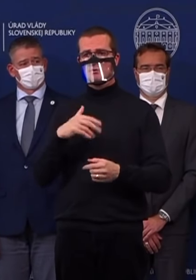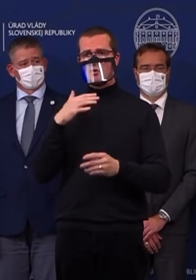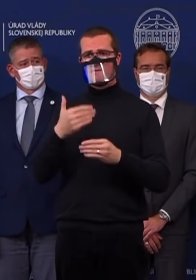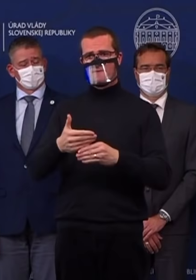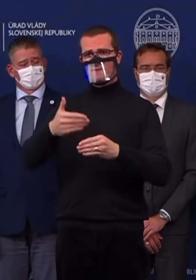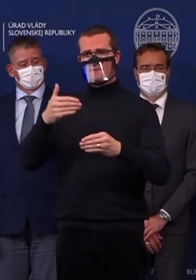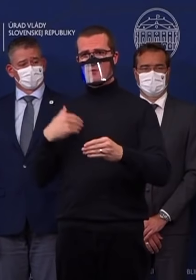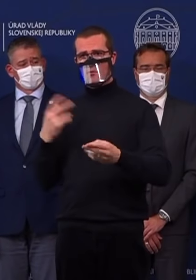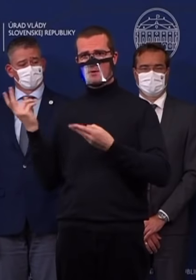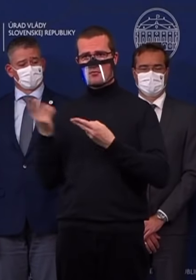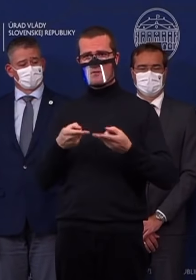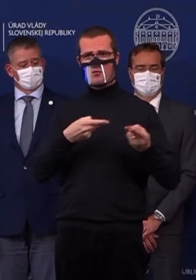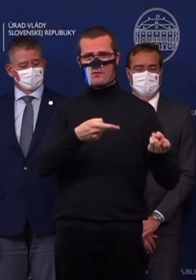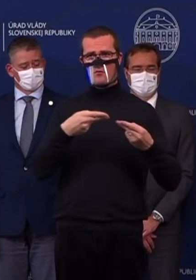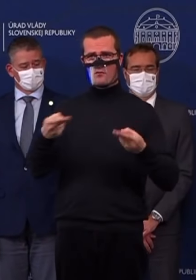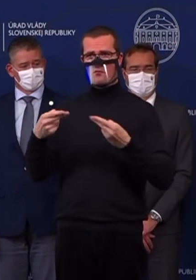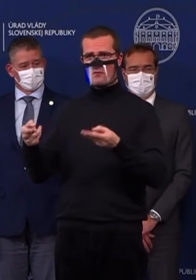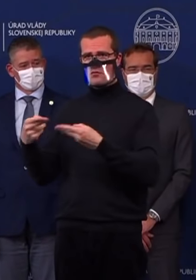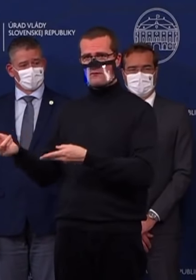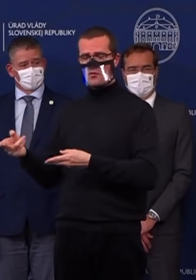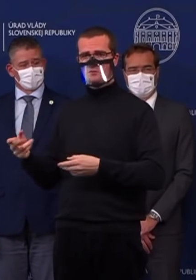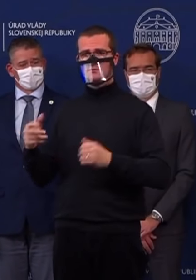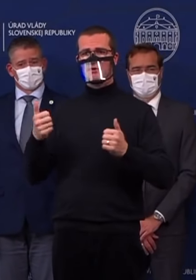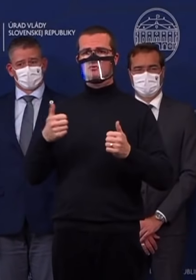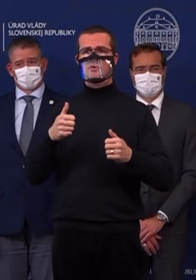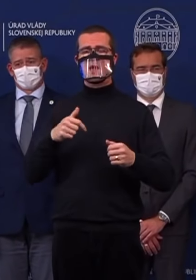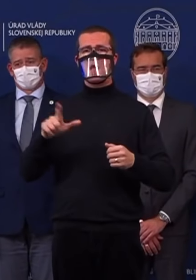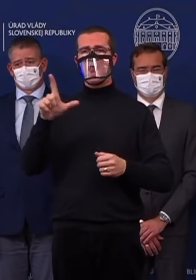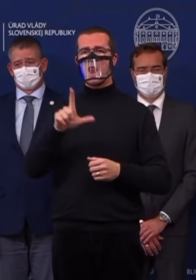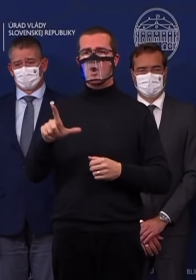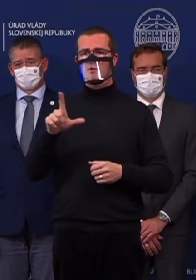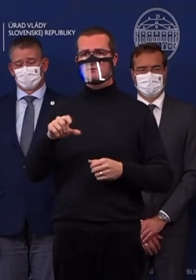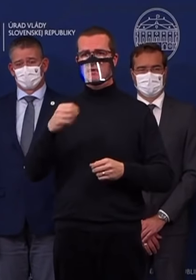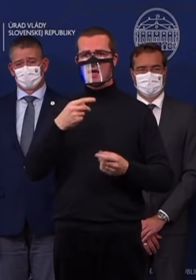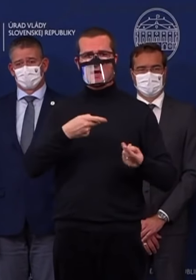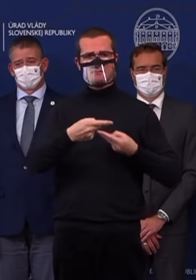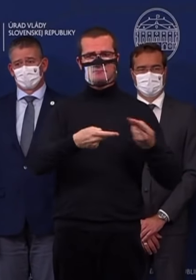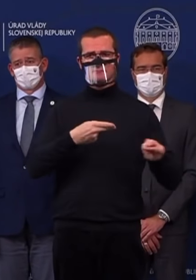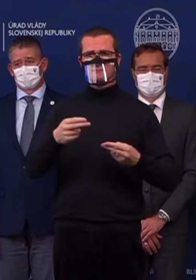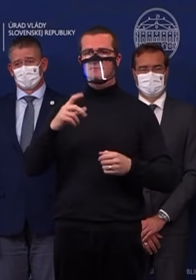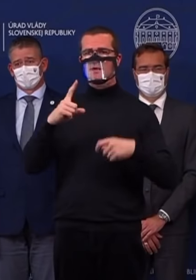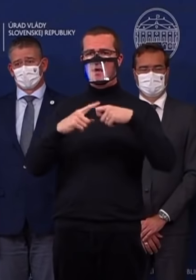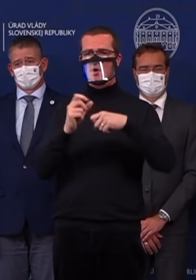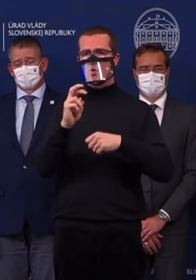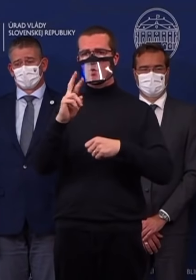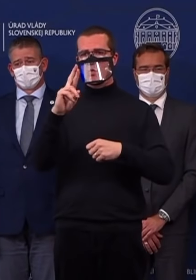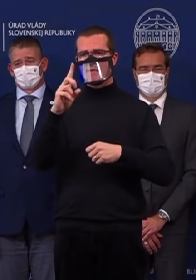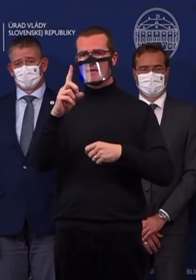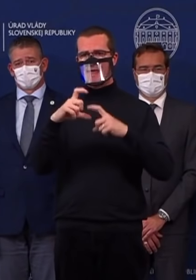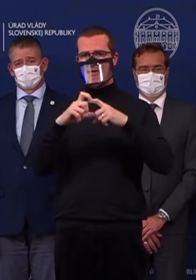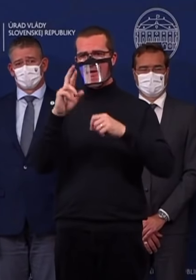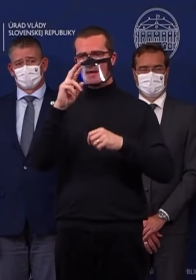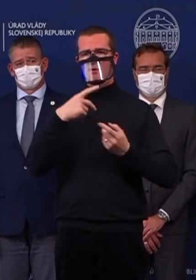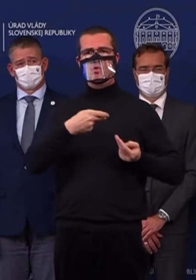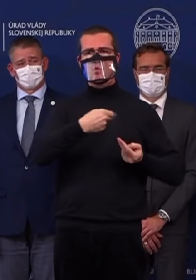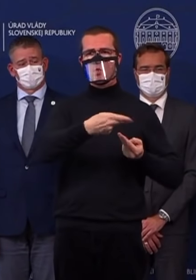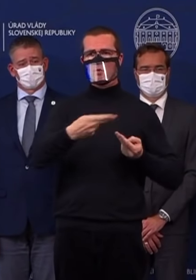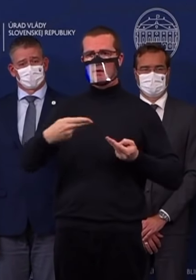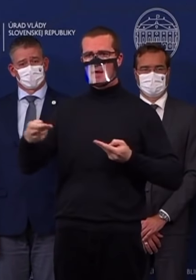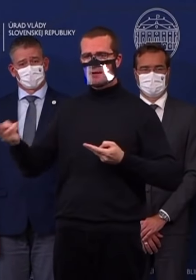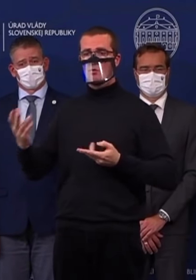predstihu, pretože popri tejto operácii beží ešte logistická operácia, ktorá je pod názvom Kurier a ktorá má za úlohu,